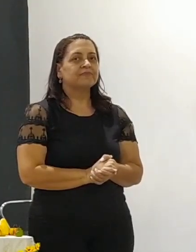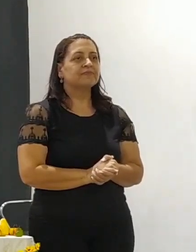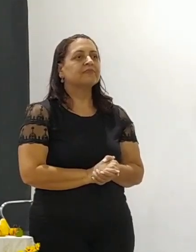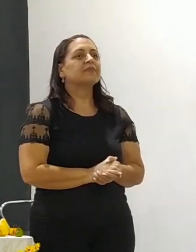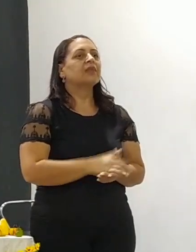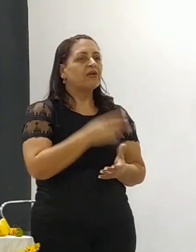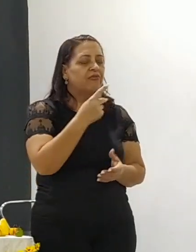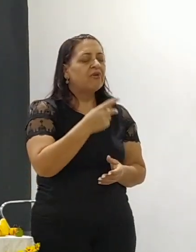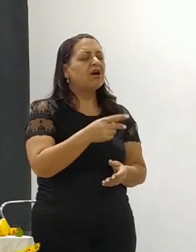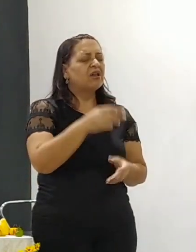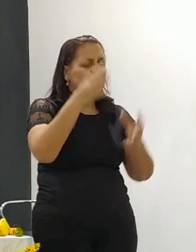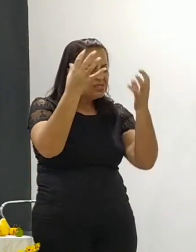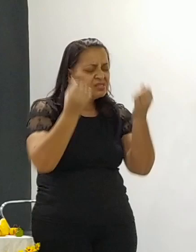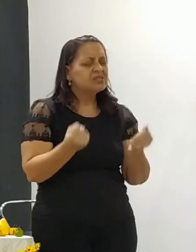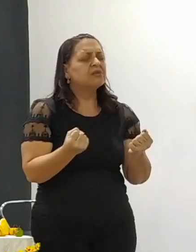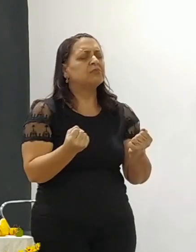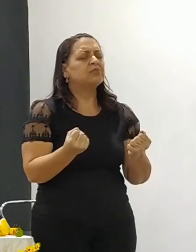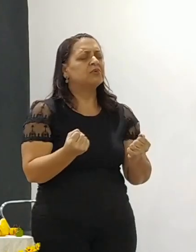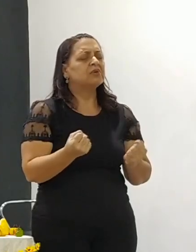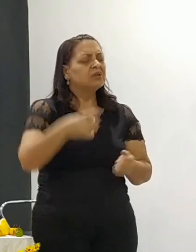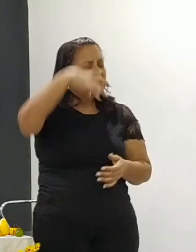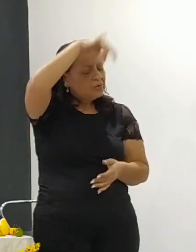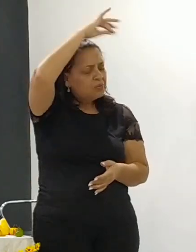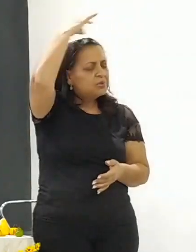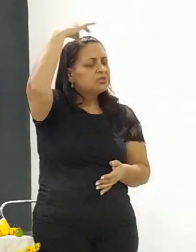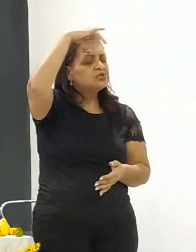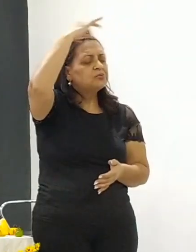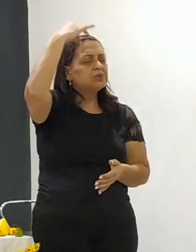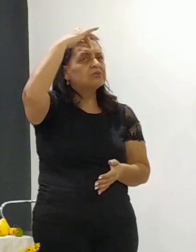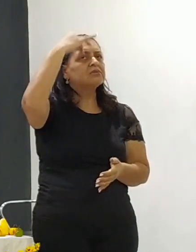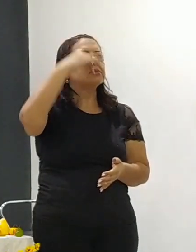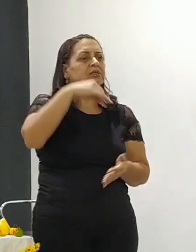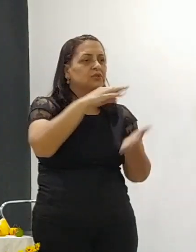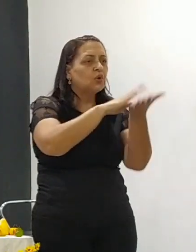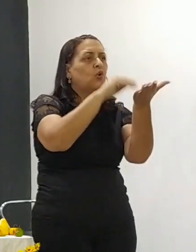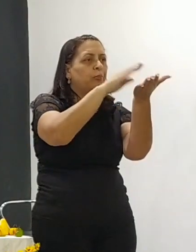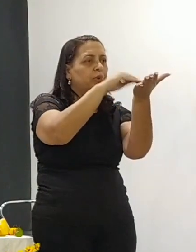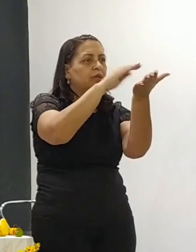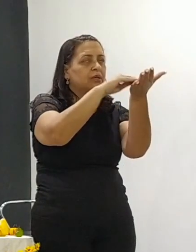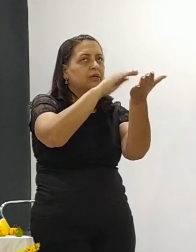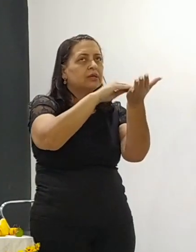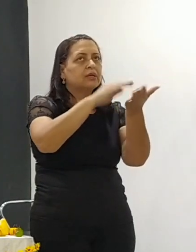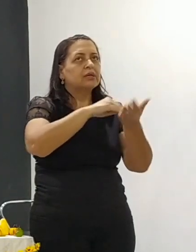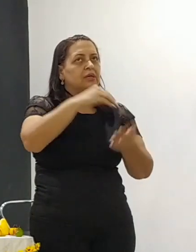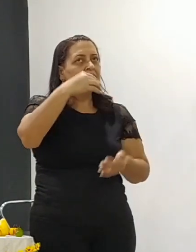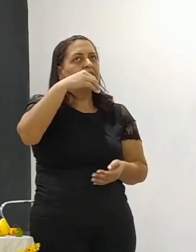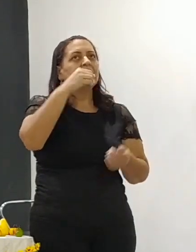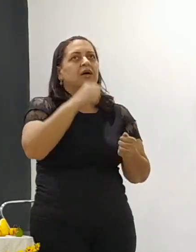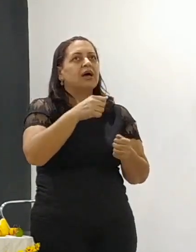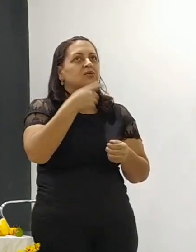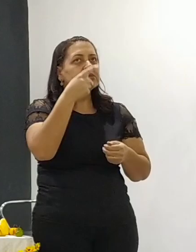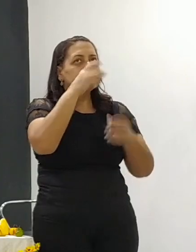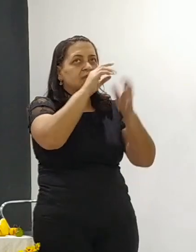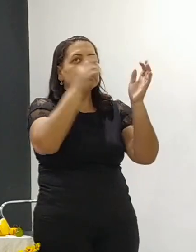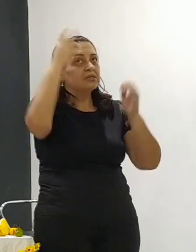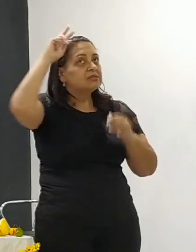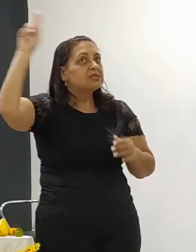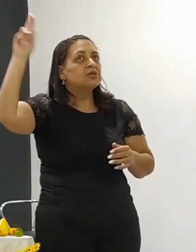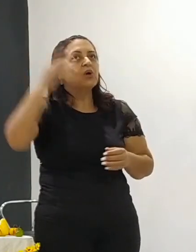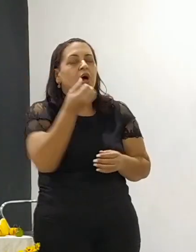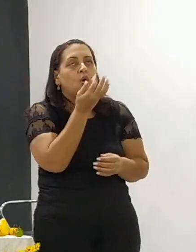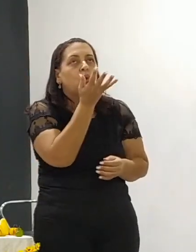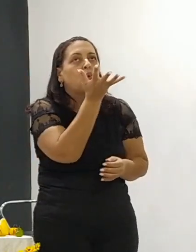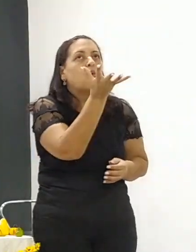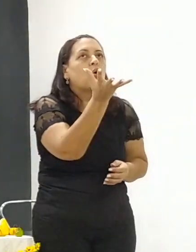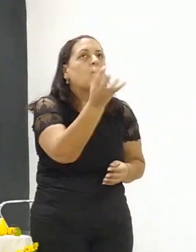eu recebo o Espírito Santo que o Senhor assoprou sobre